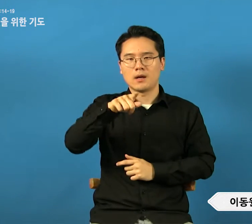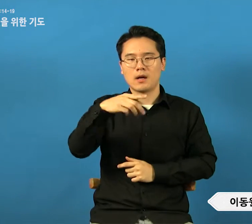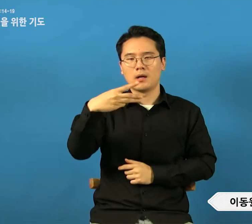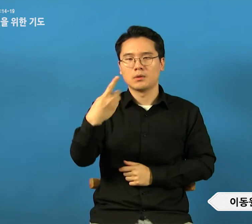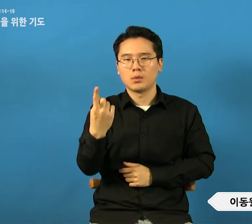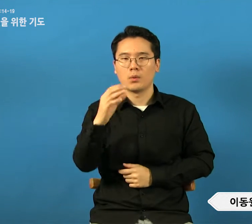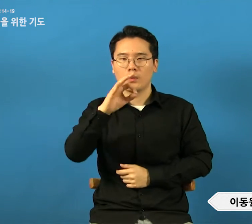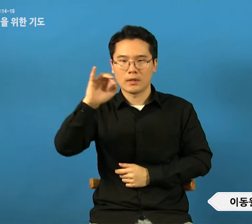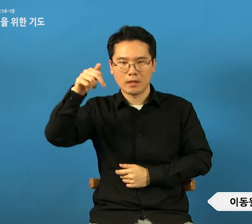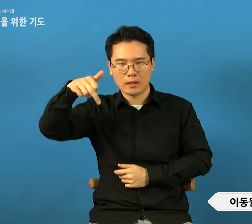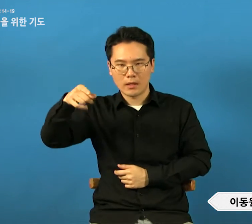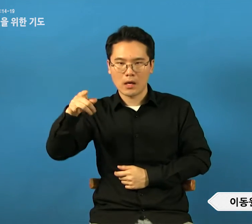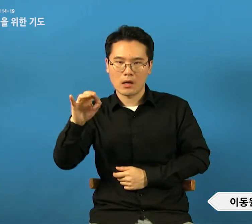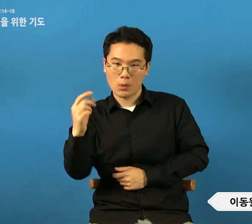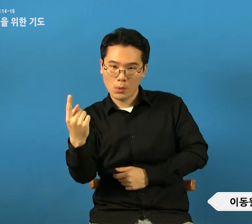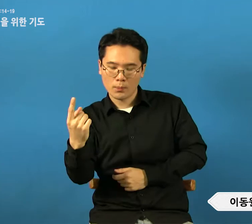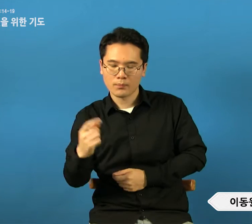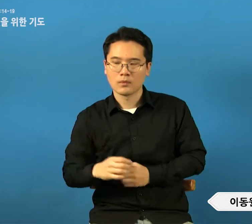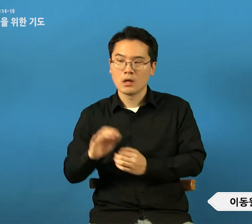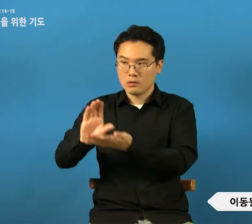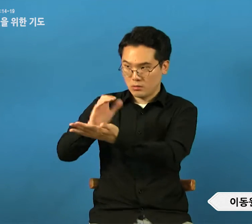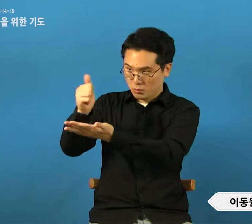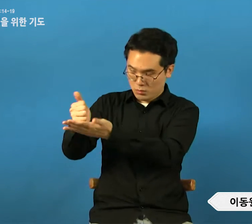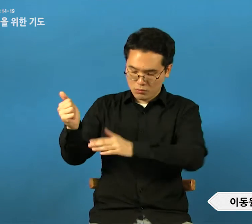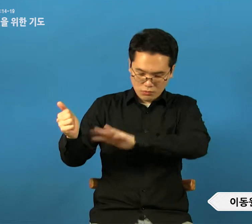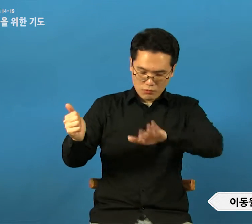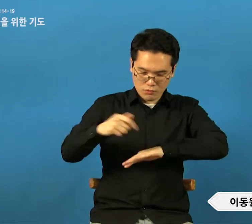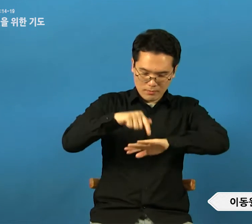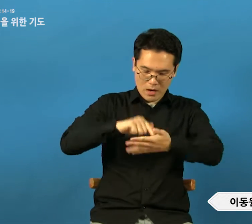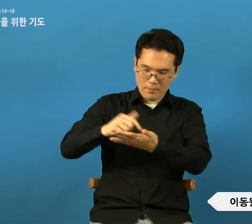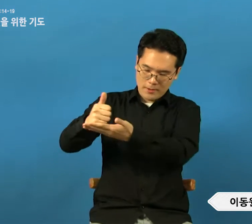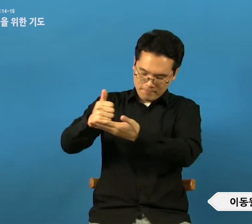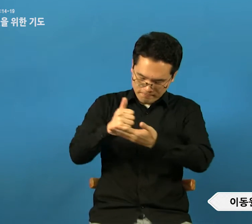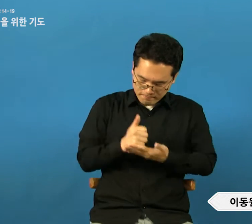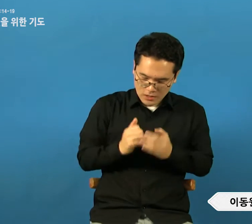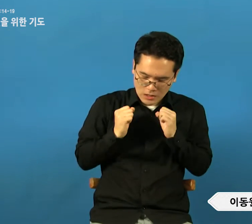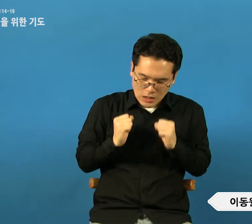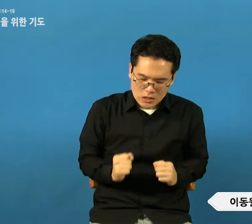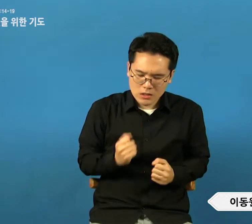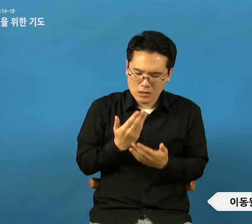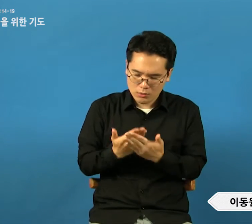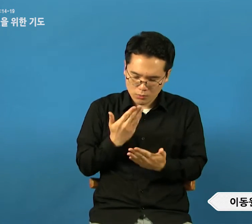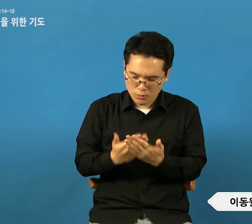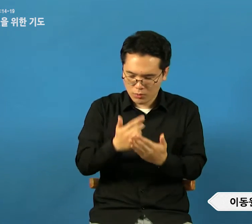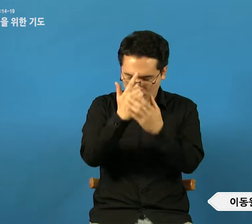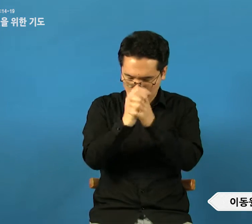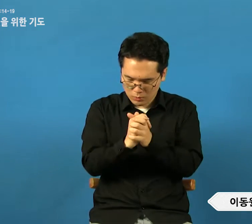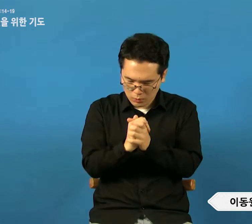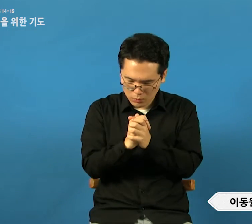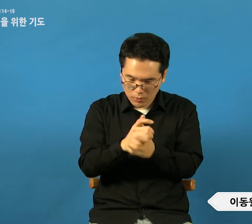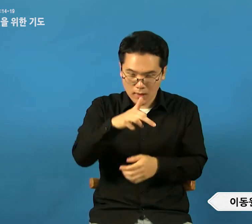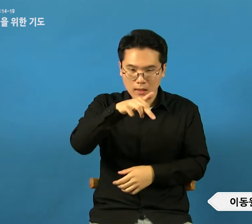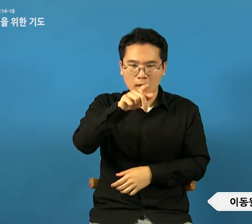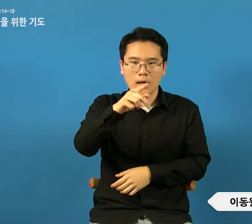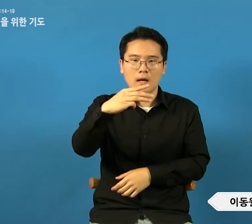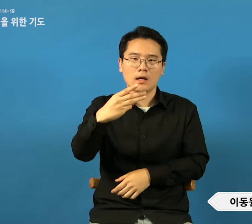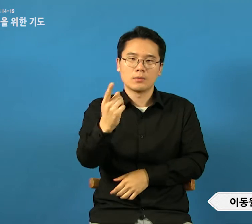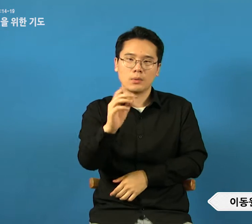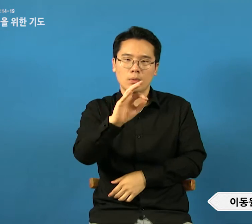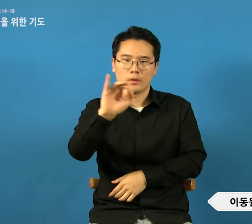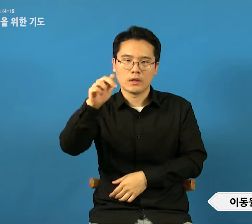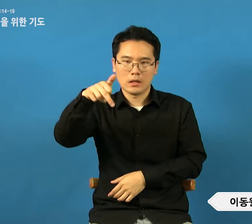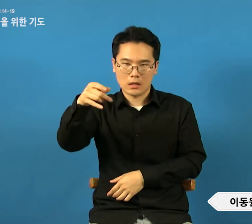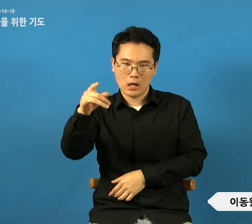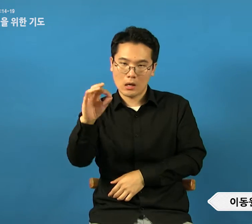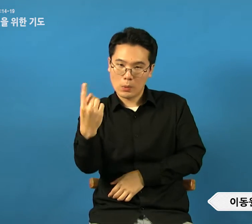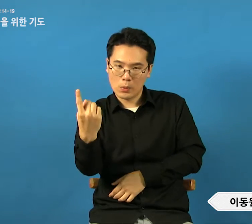마음에 계시게 하옵시고 라는 것은 그리스도께서 우리 마음에 카토이케오. 영원히